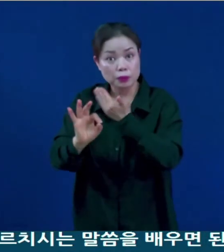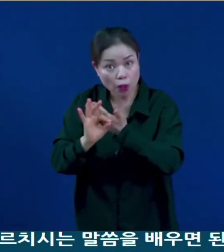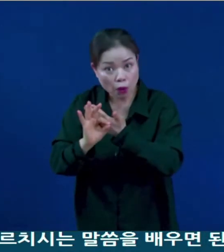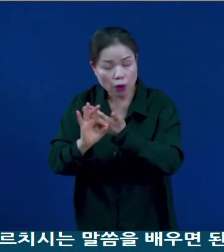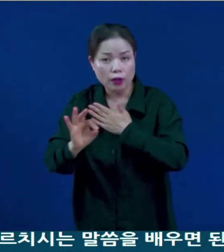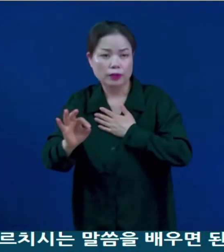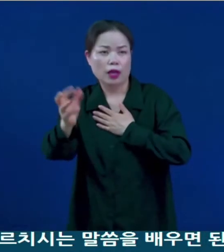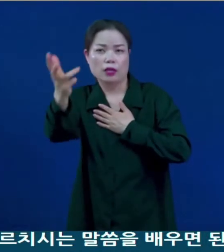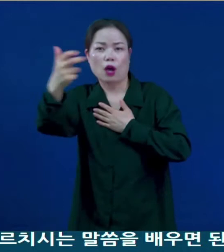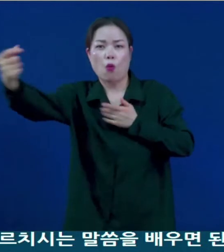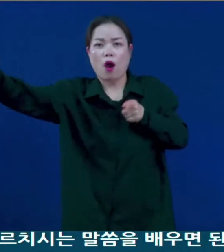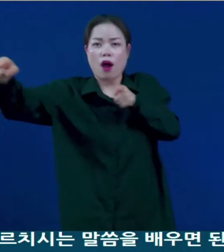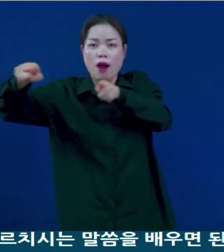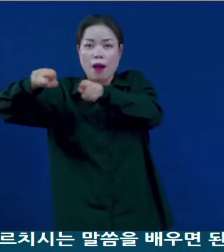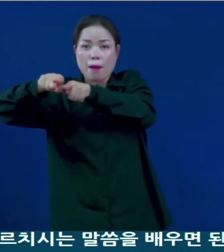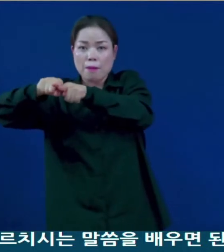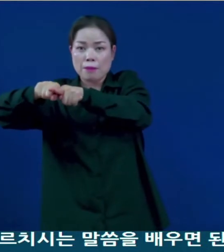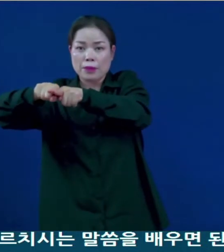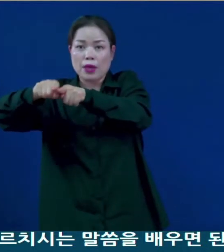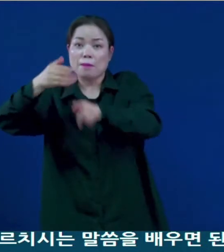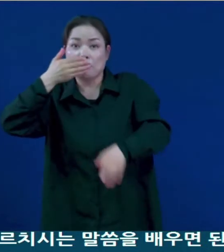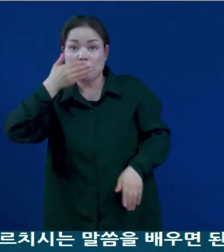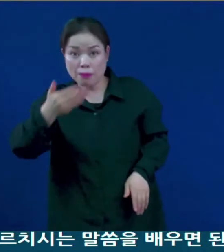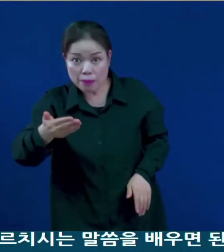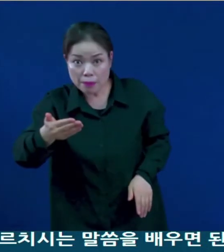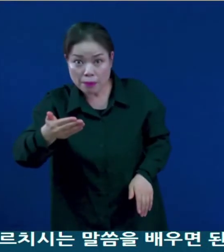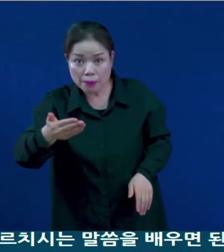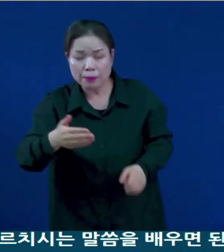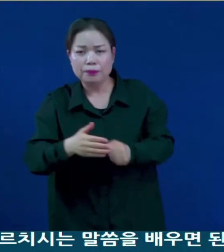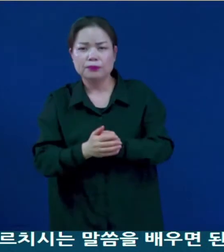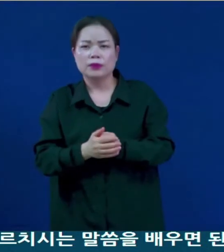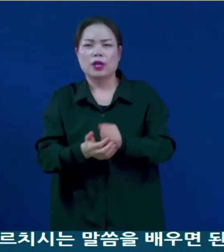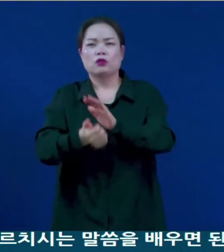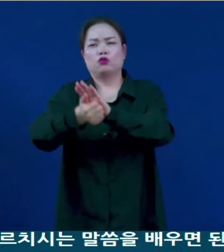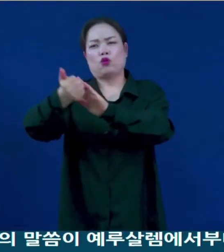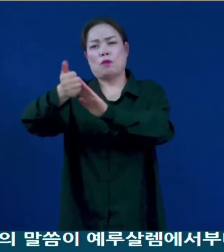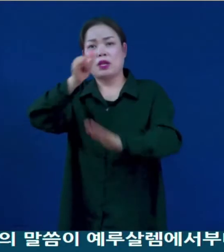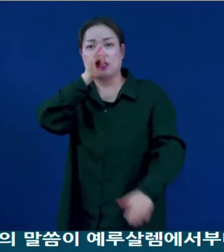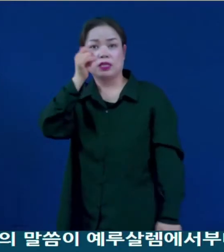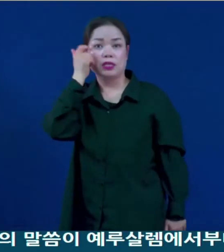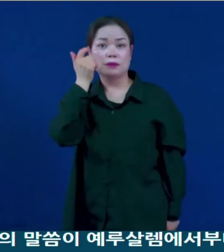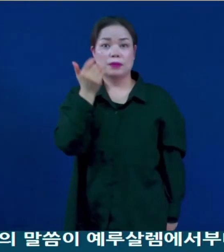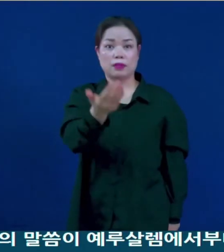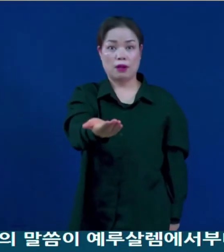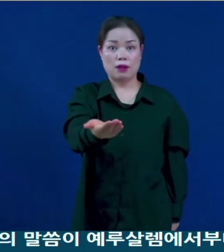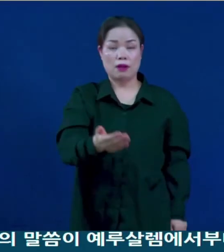내가 여호와와 함께 걸어갈 수 있다는 소망이 있으십니까?